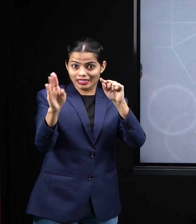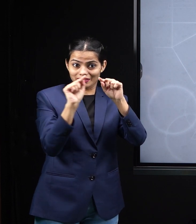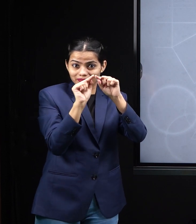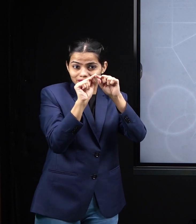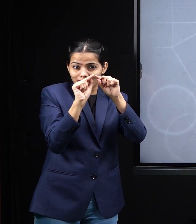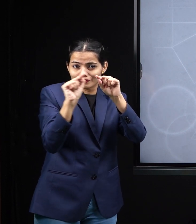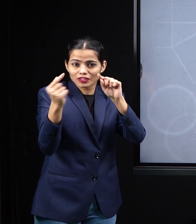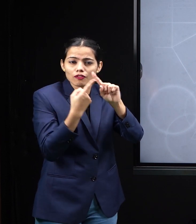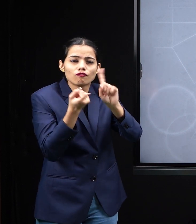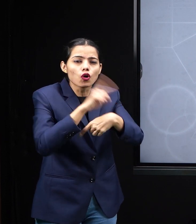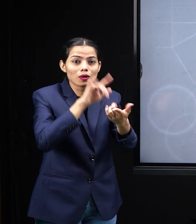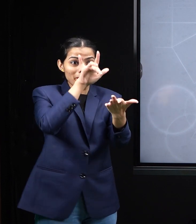కంటే